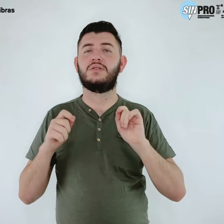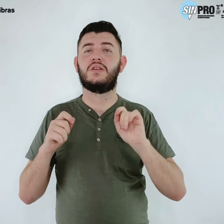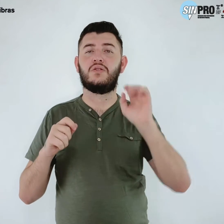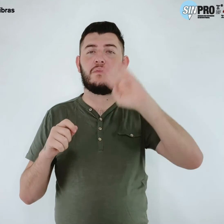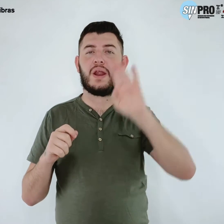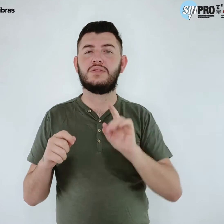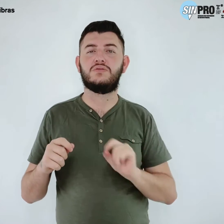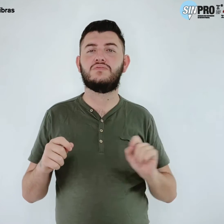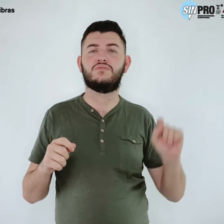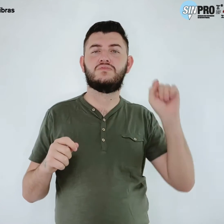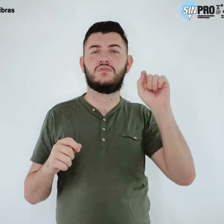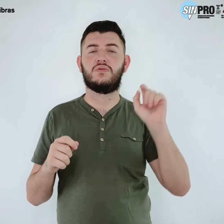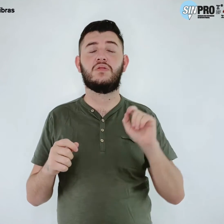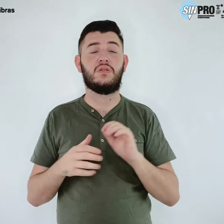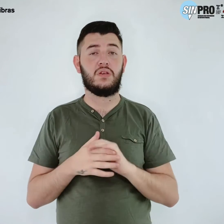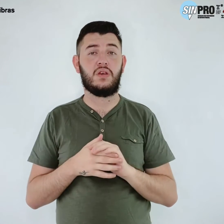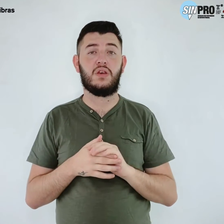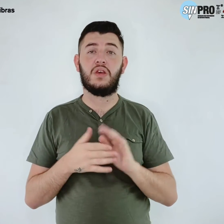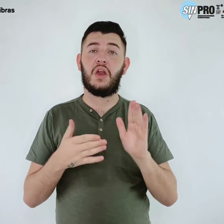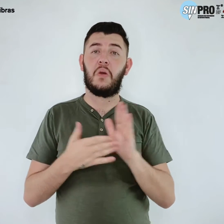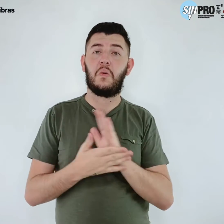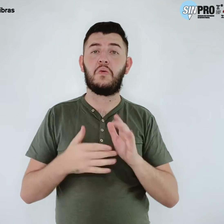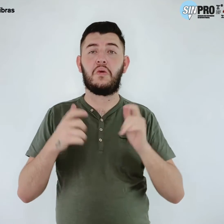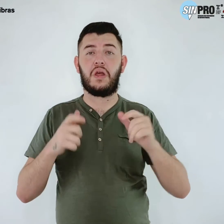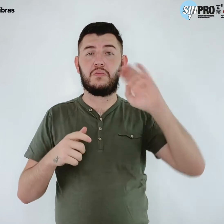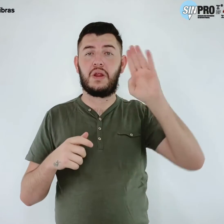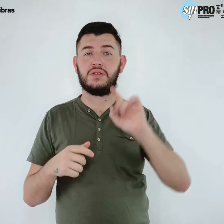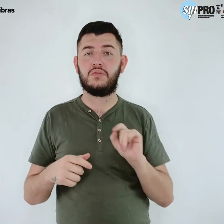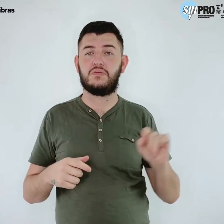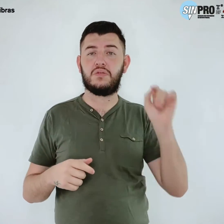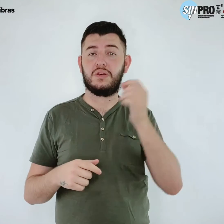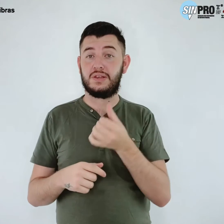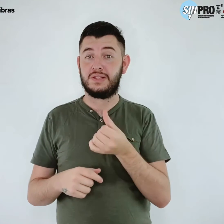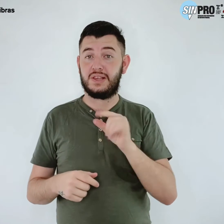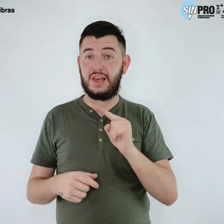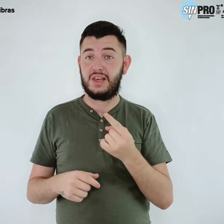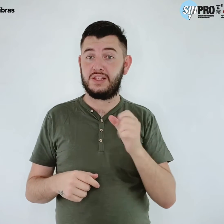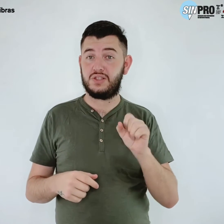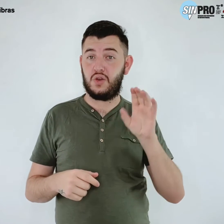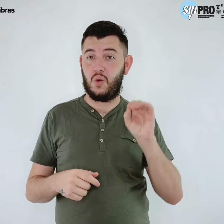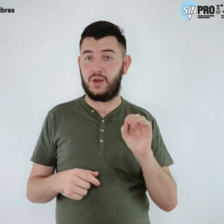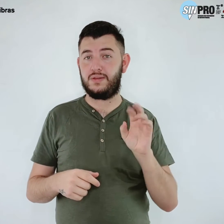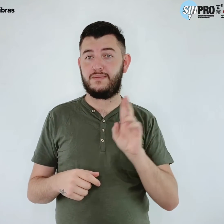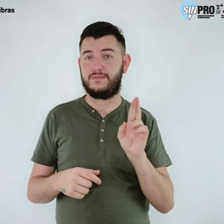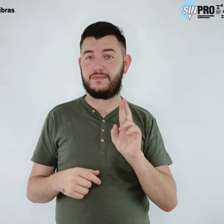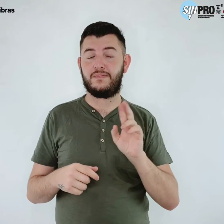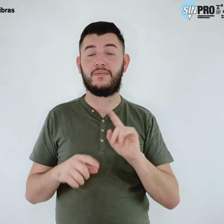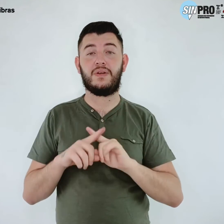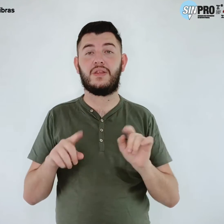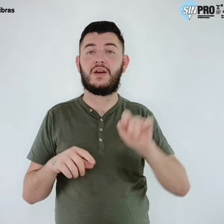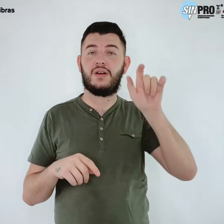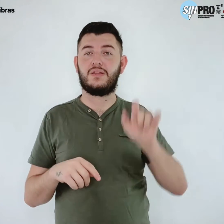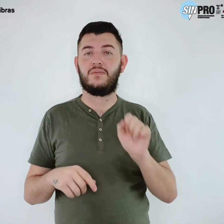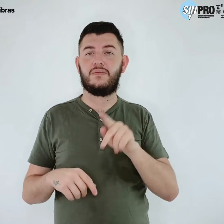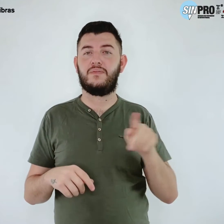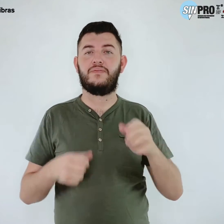em algumas regiões do país e em outras os R$ 6,80. Takimoto toca no tema que